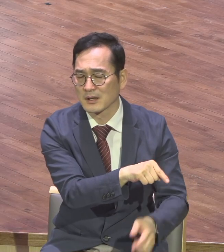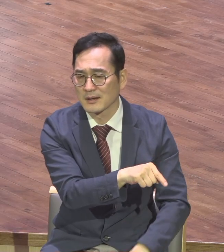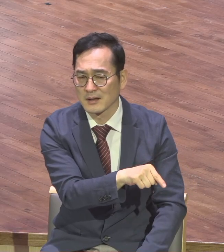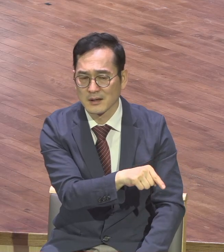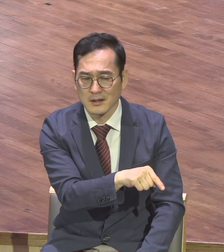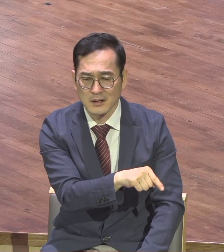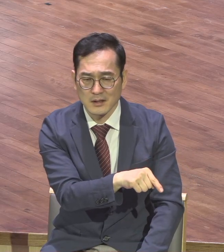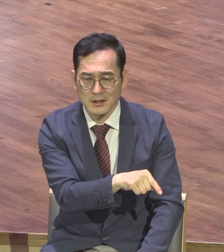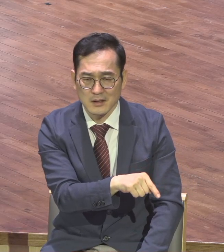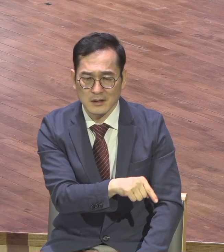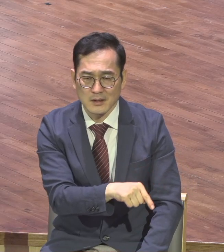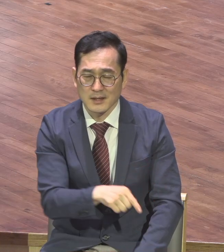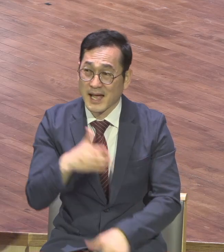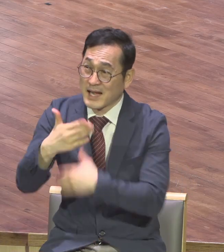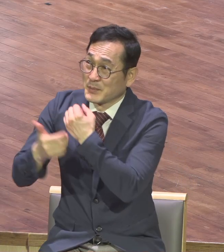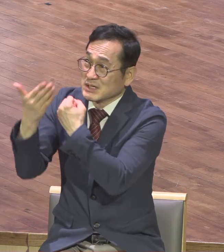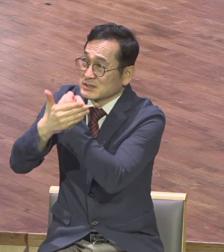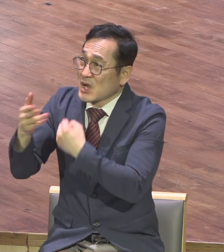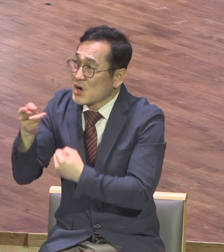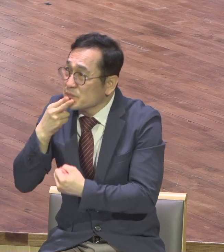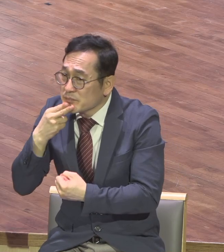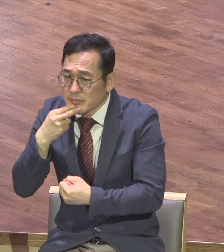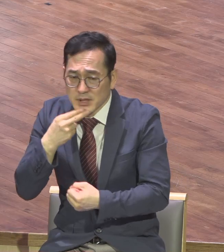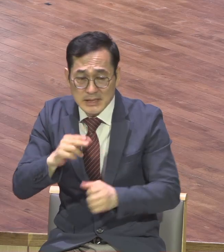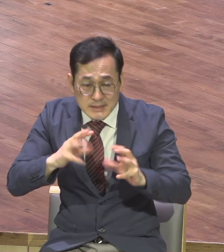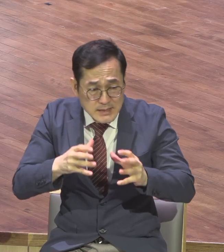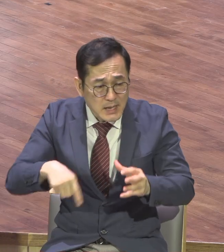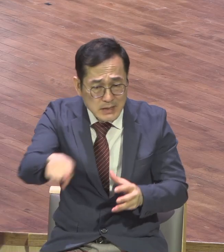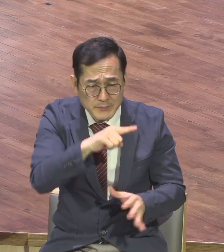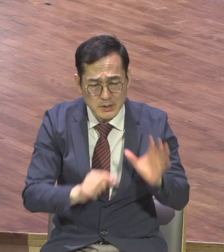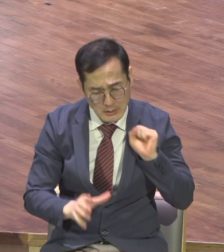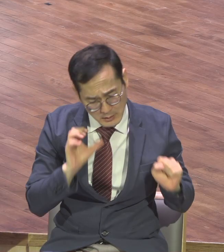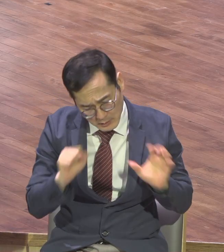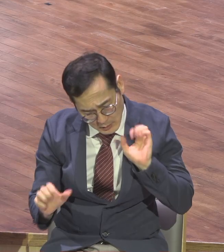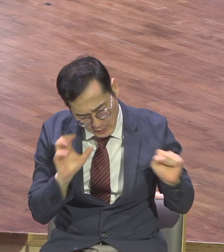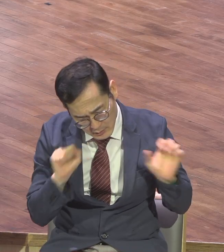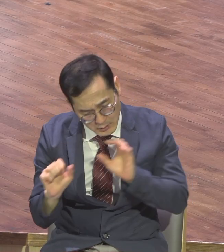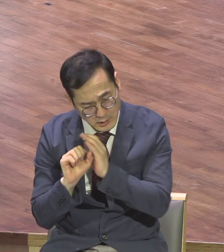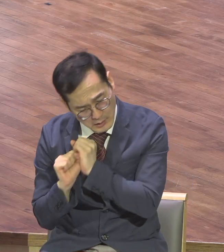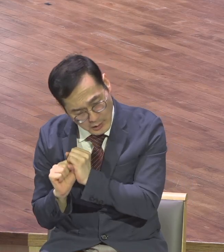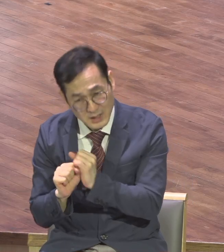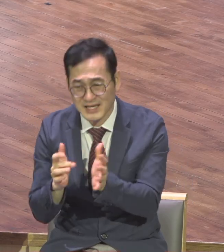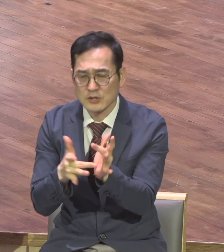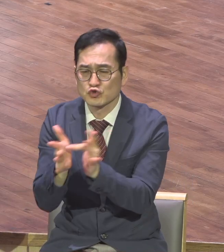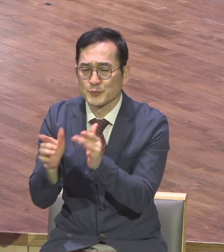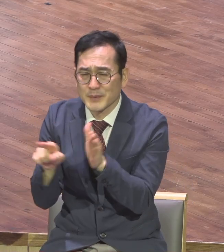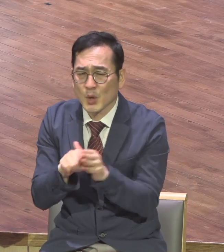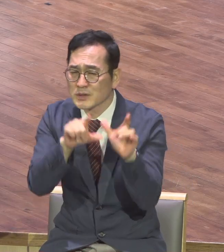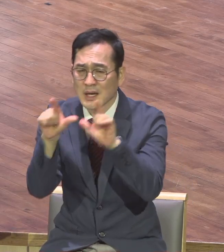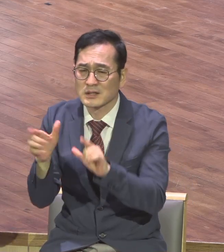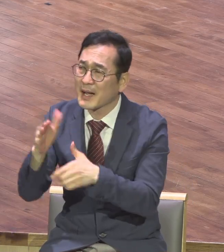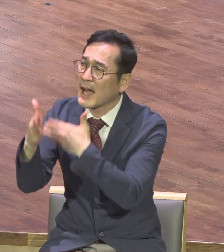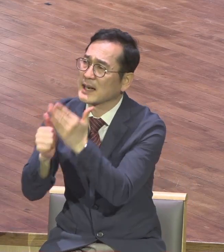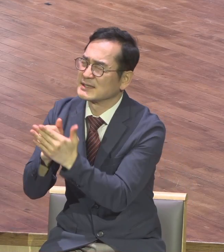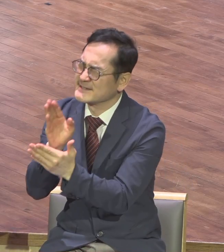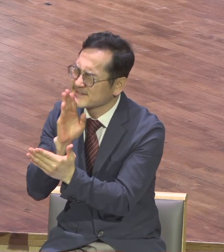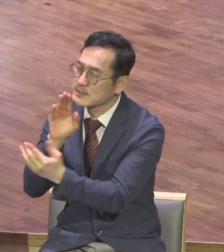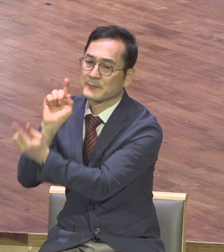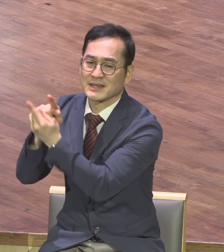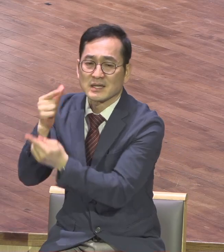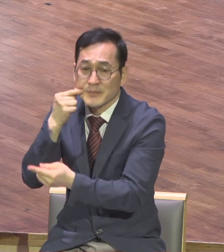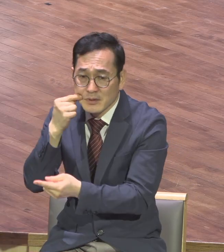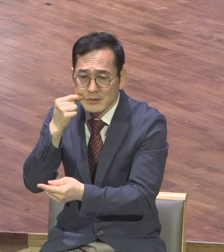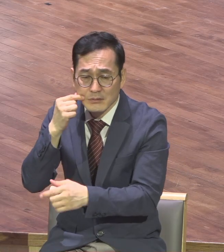이 은혜를 받지 못하면 여러분 이 땅에 살면서 예수를 믿으면서도 그 사는 내용을 보면 그